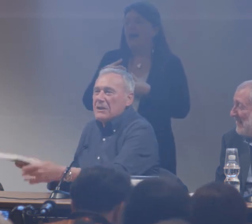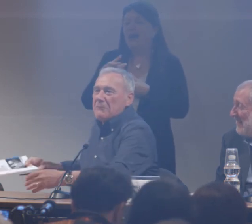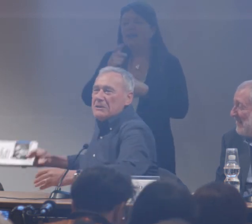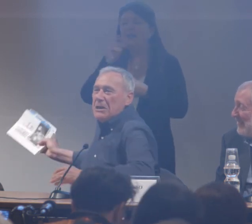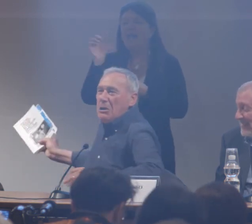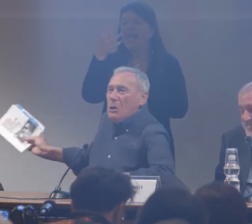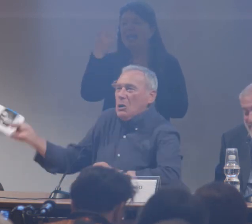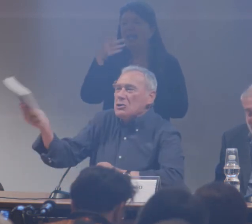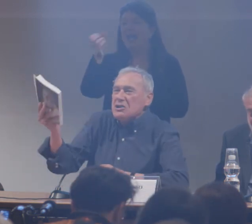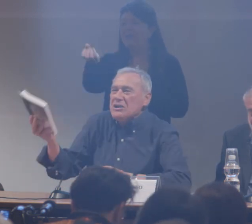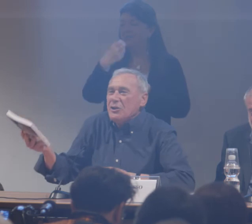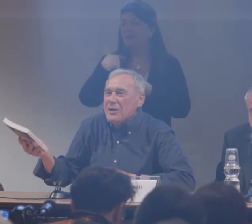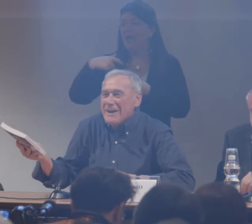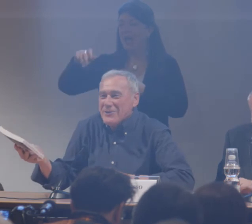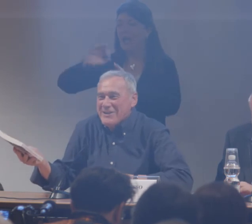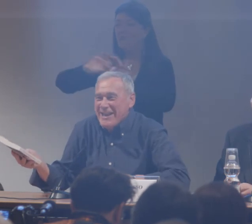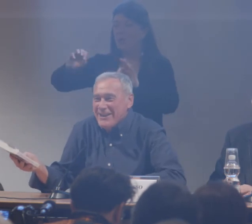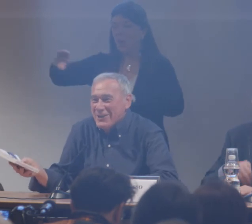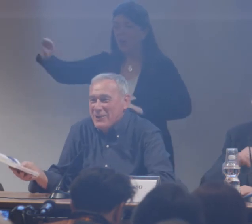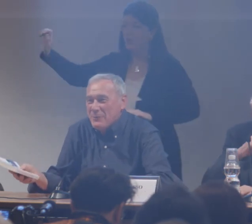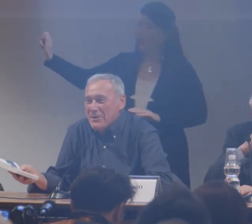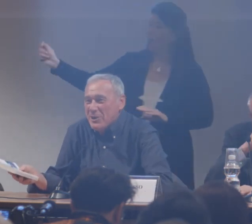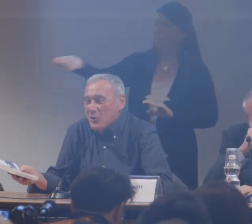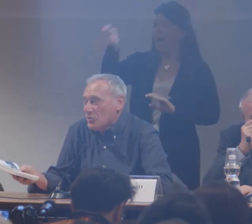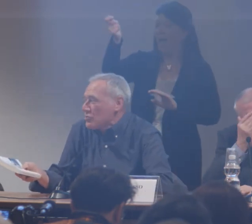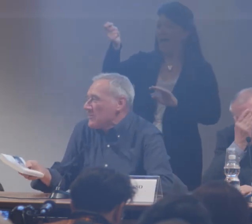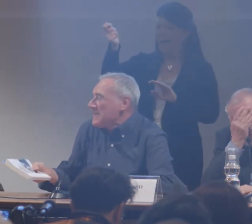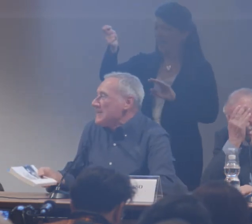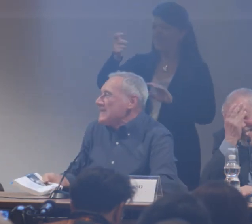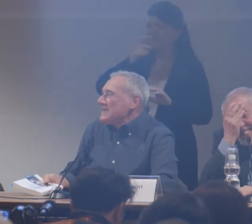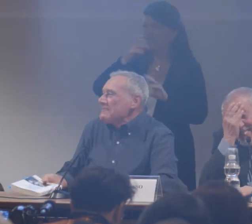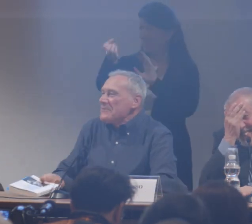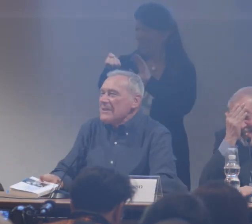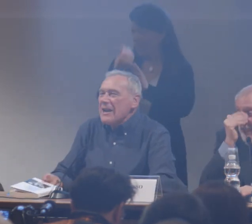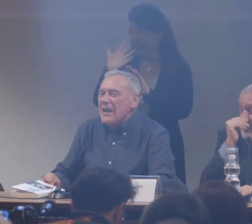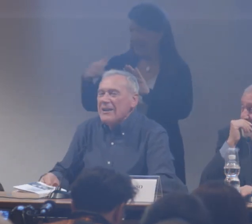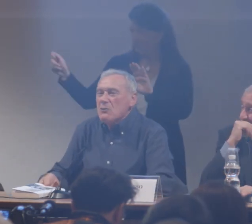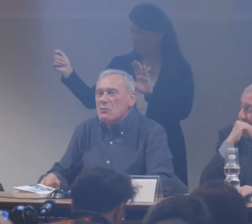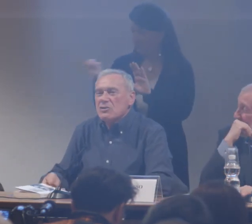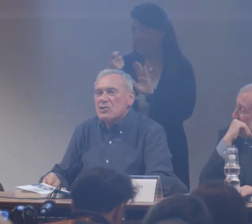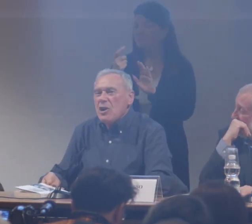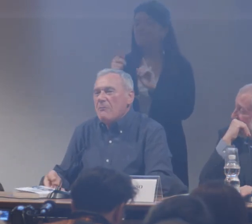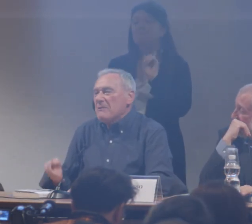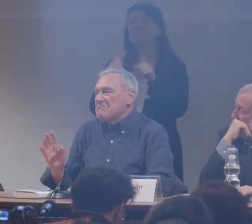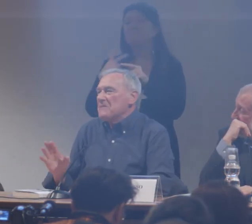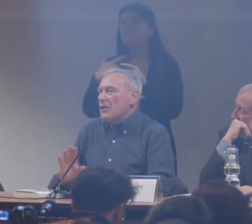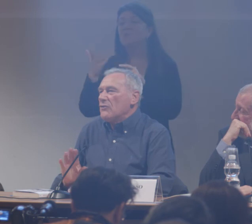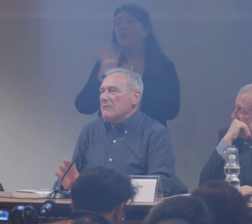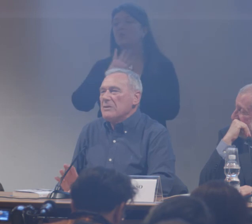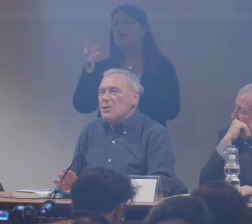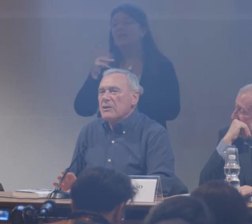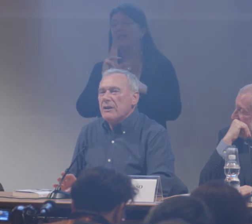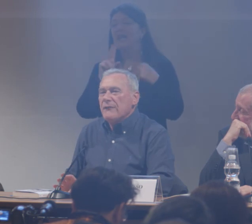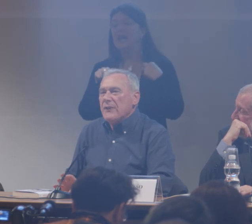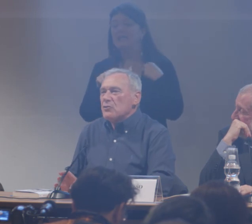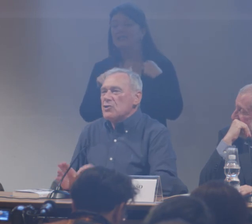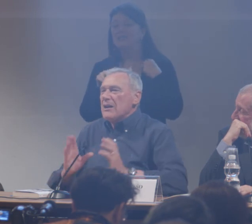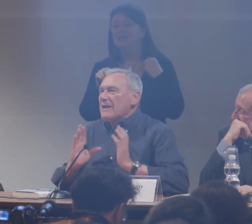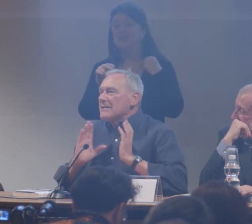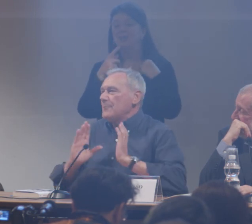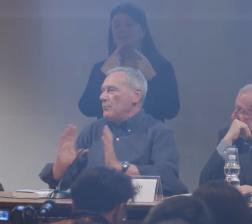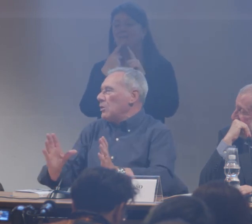arrivo a che pallino col codice, io lo rimando indietro a colpi di codice. Anche uno dice, no, ma la cosa migliore è